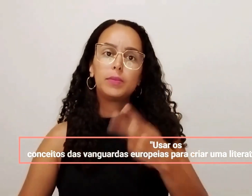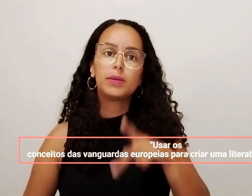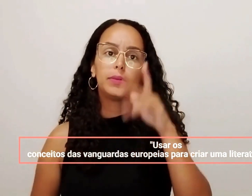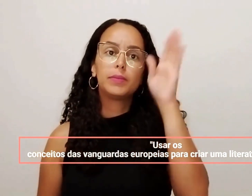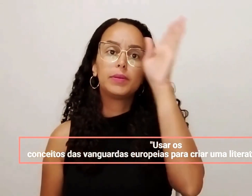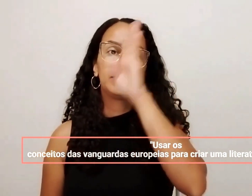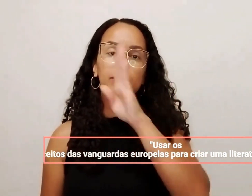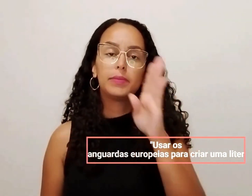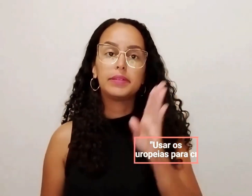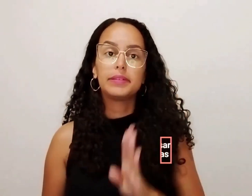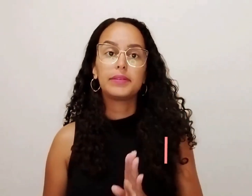interessantíssimo.